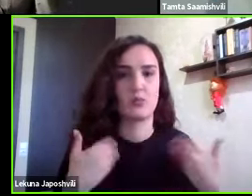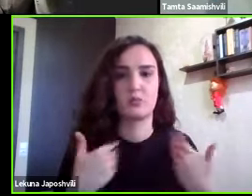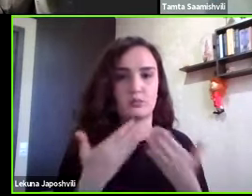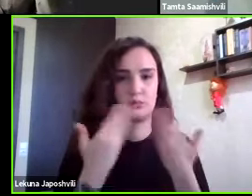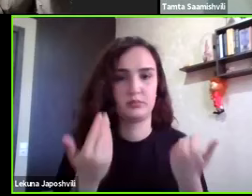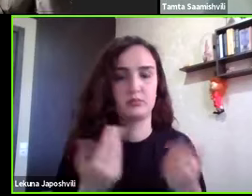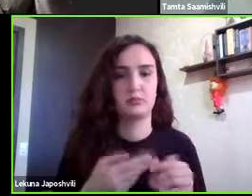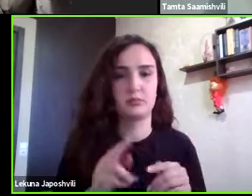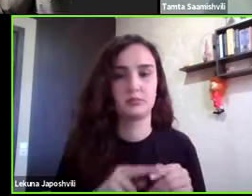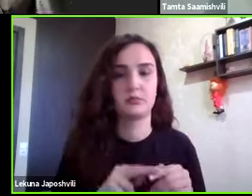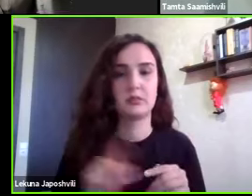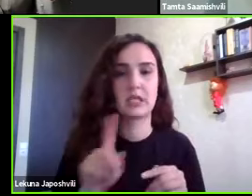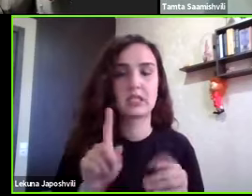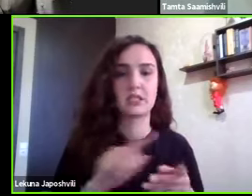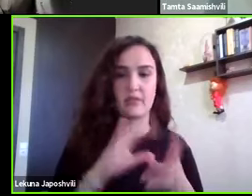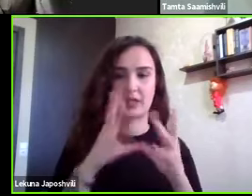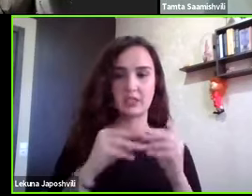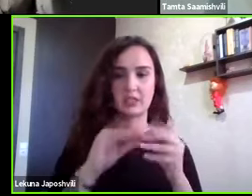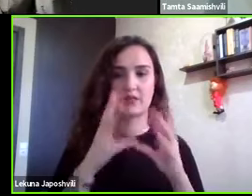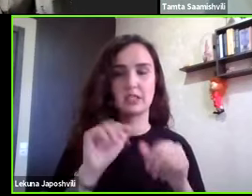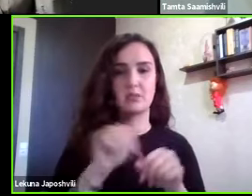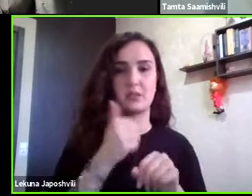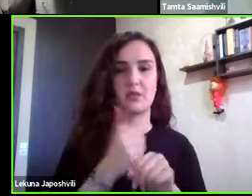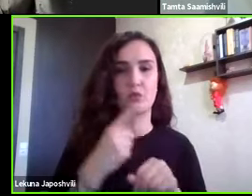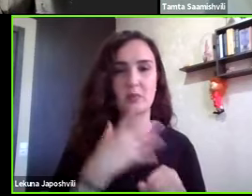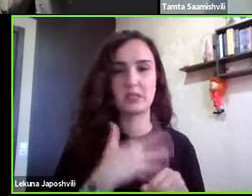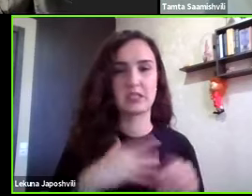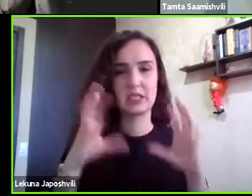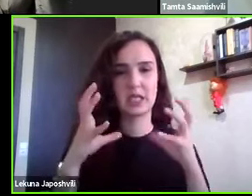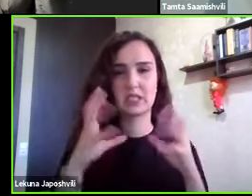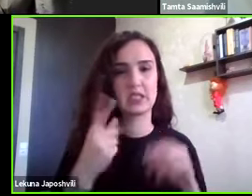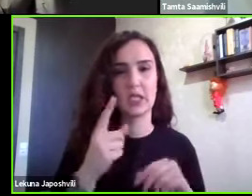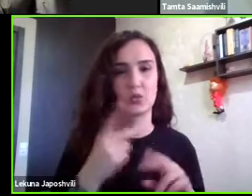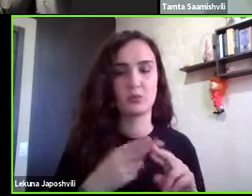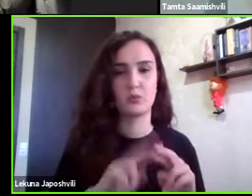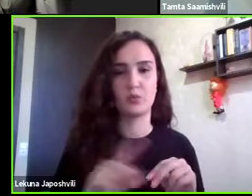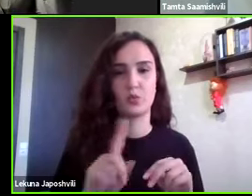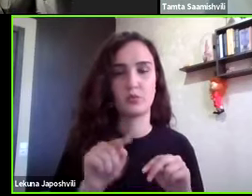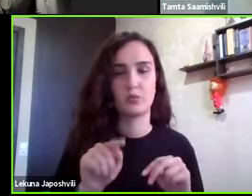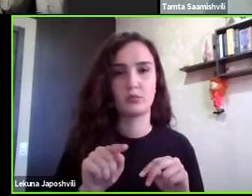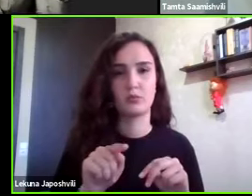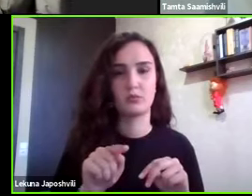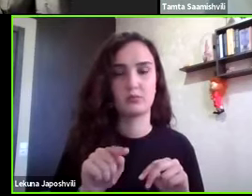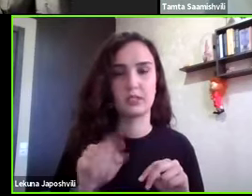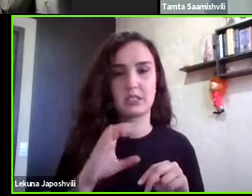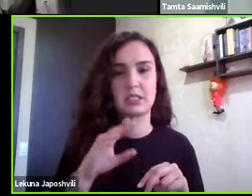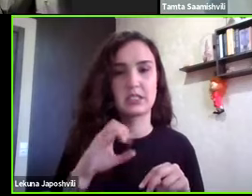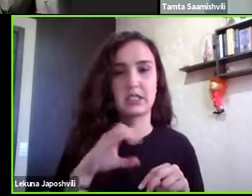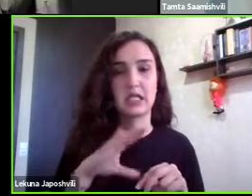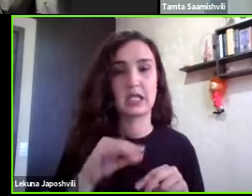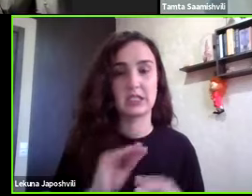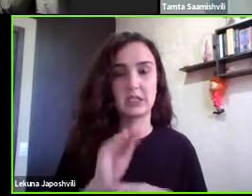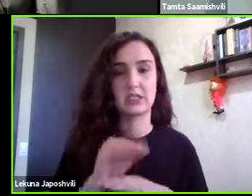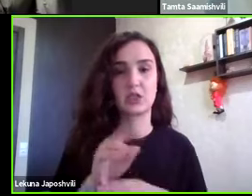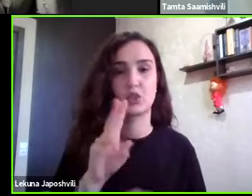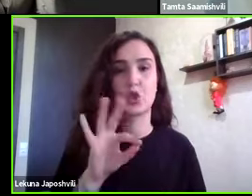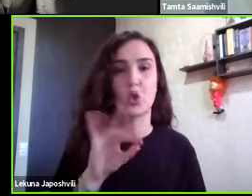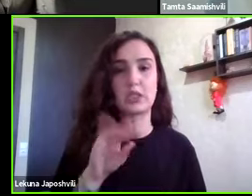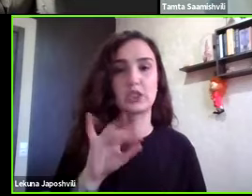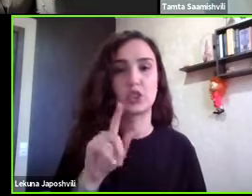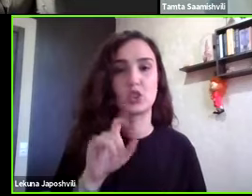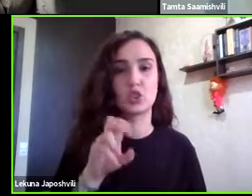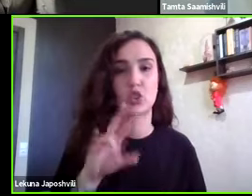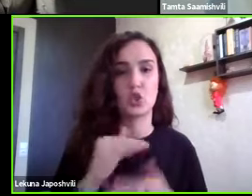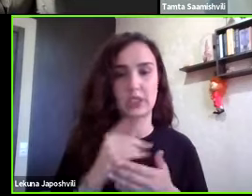და რაც ყველაზე მთავარია სტრესი. რატომ ეხა? იმიტომ რომ სტრესი ზრდის კორტიზოლის